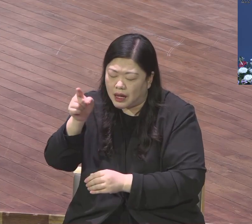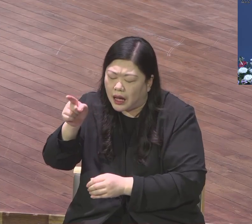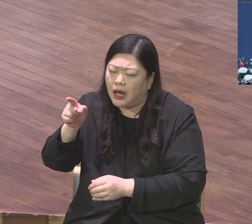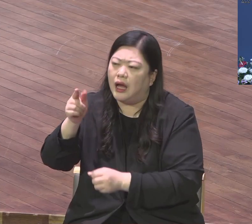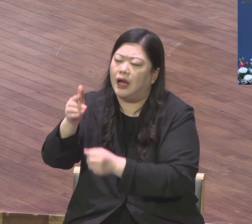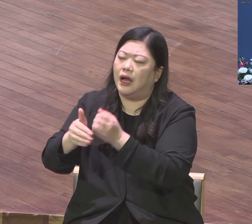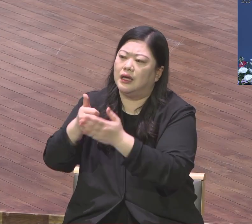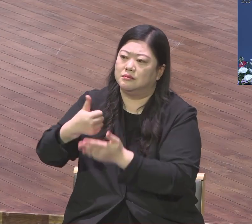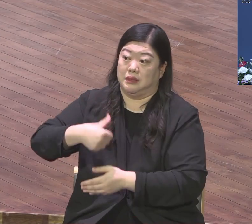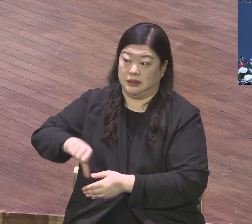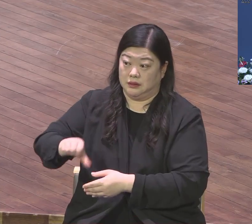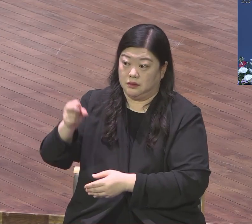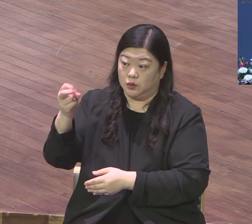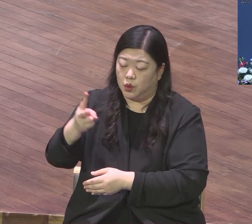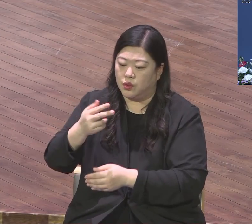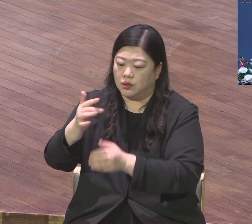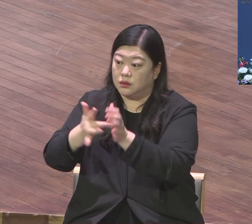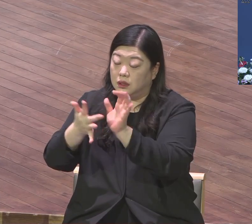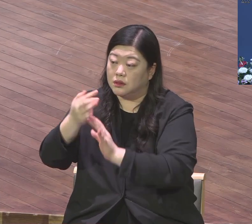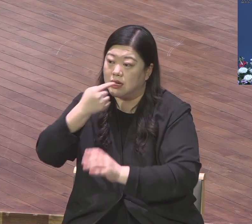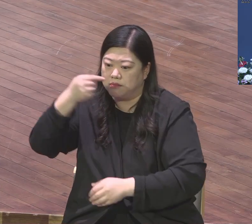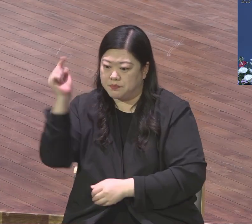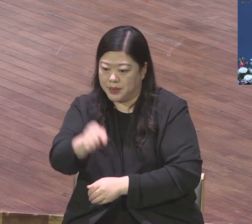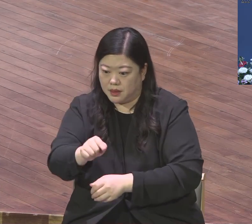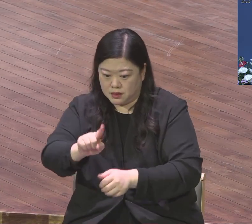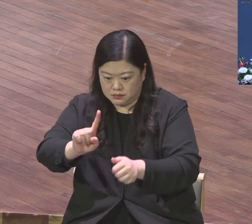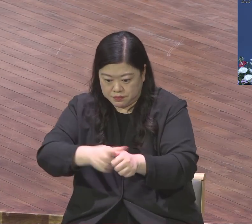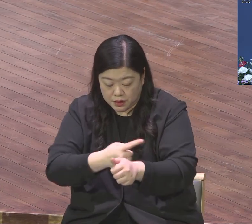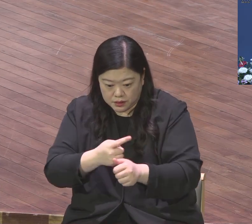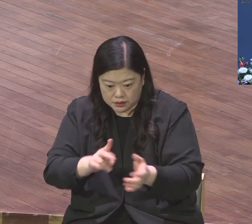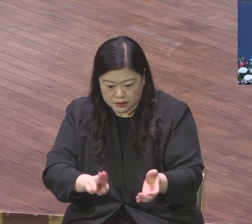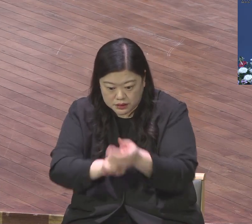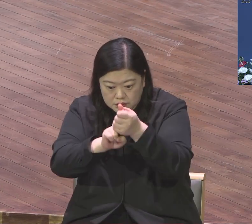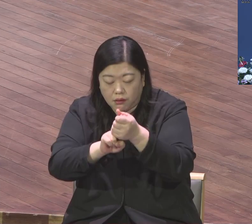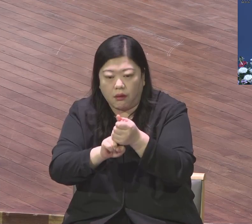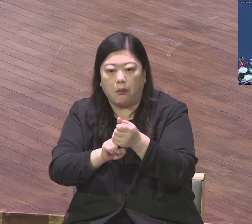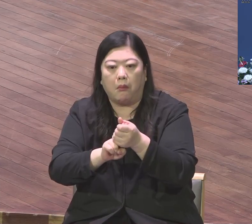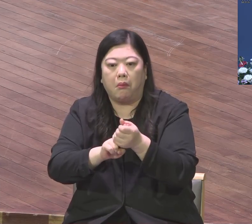바로 기적이 일어나게 된 과정이